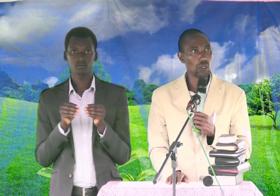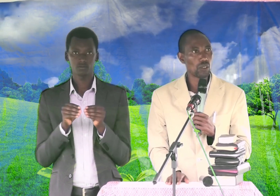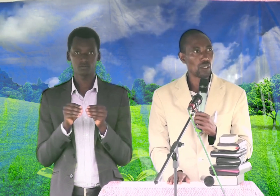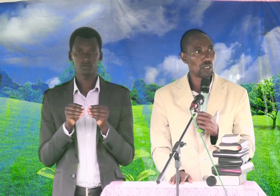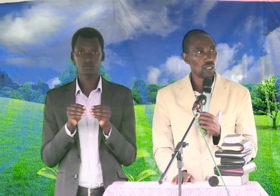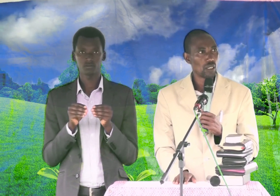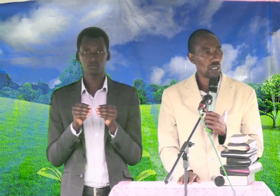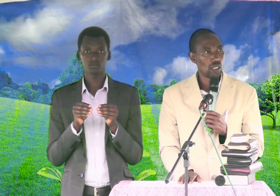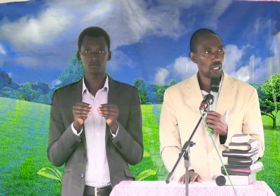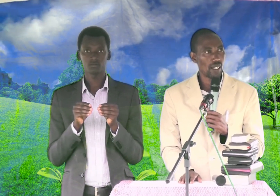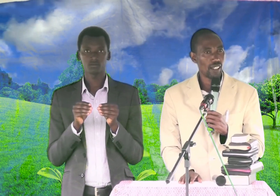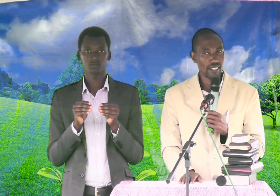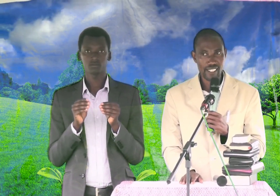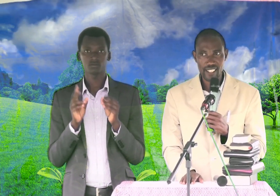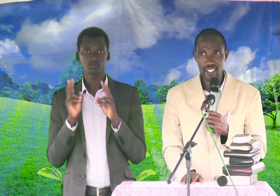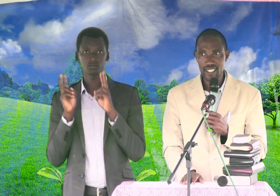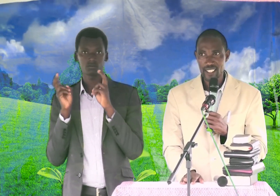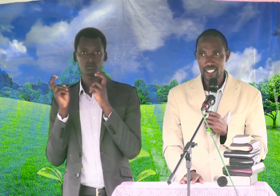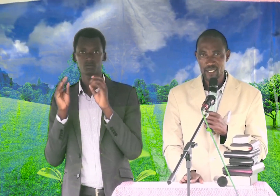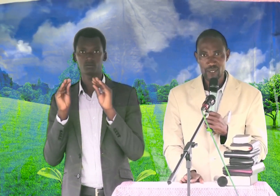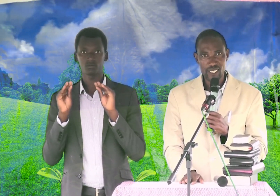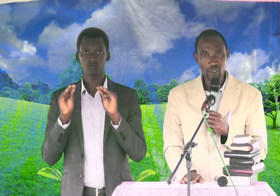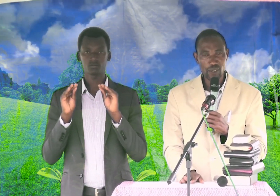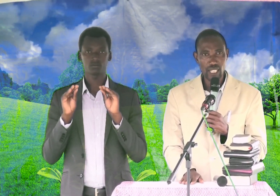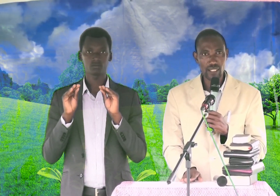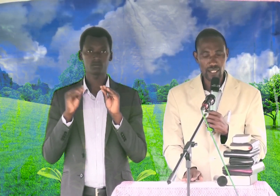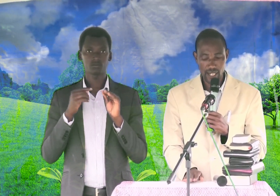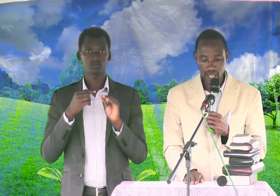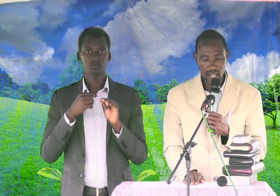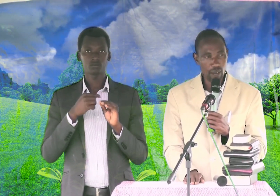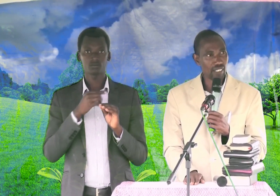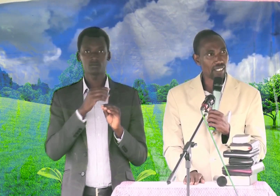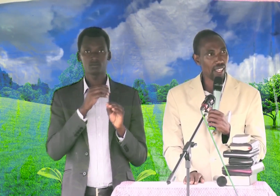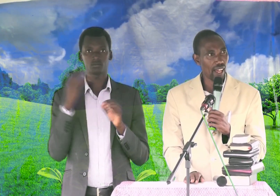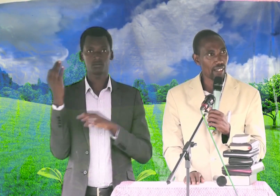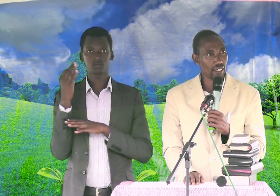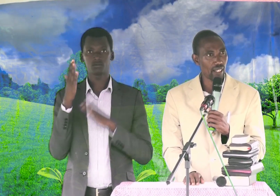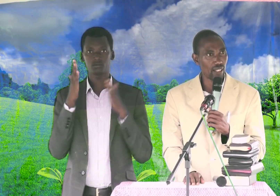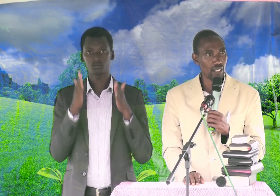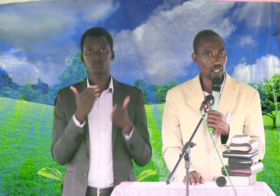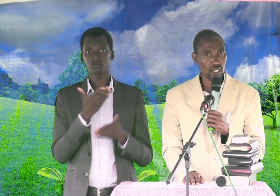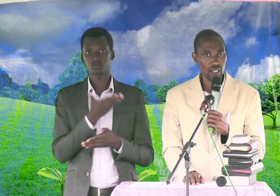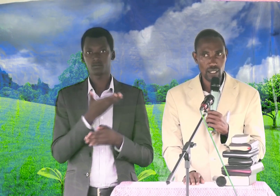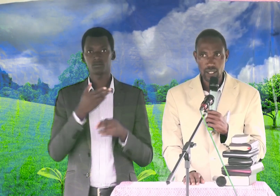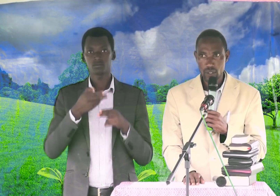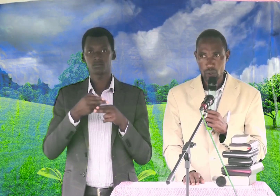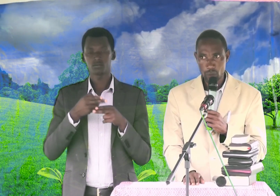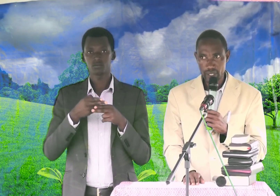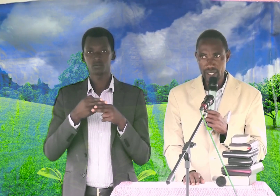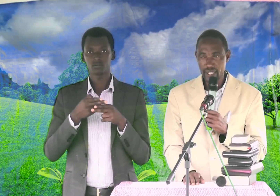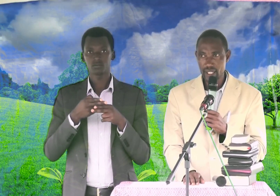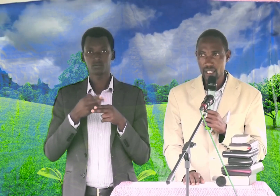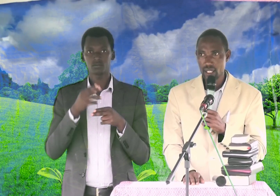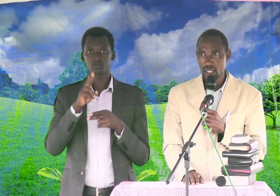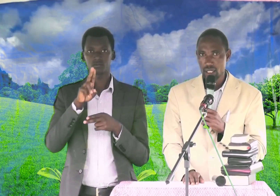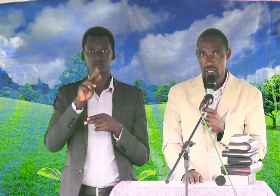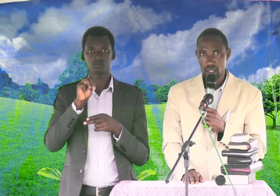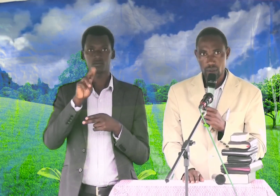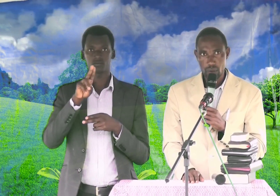n'ibyigisho. Nge tugiye gutangirana amazina yanjye ni